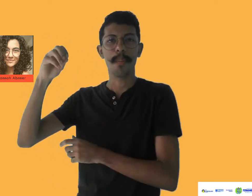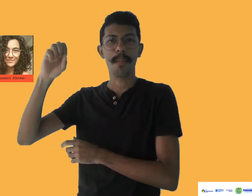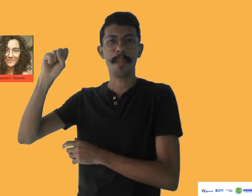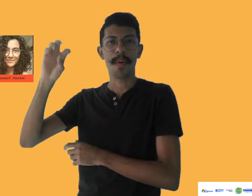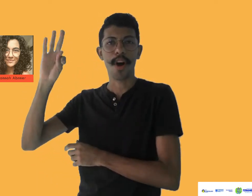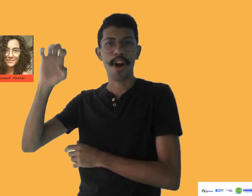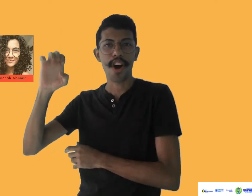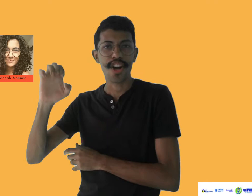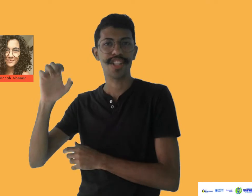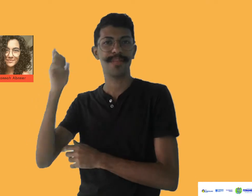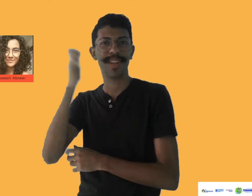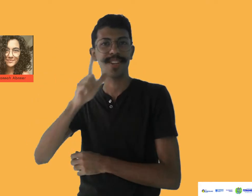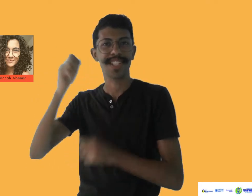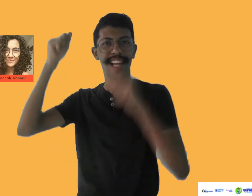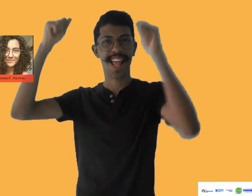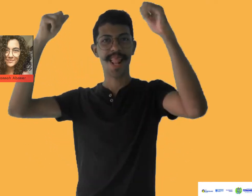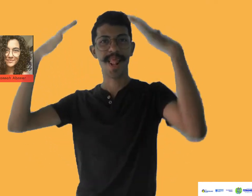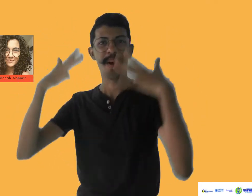Pronto. esse